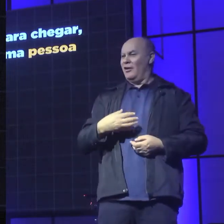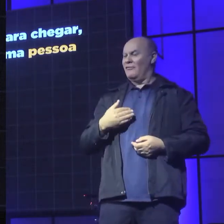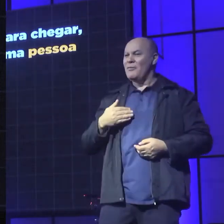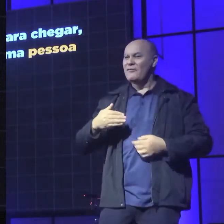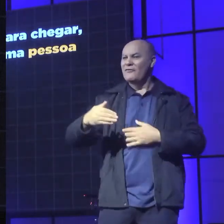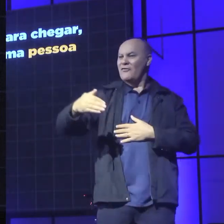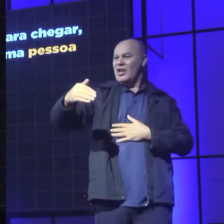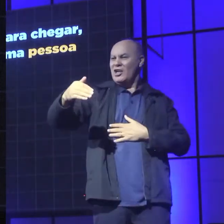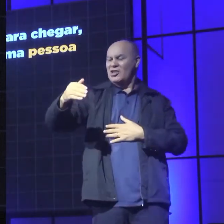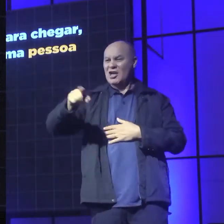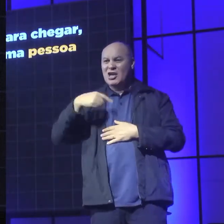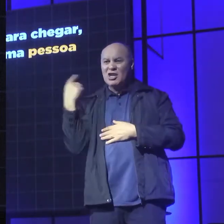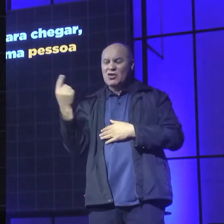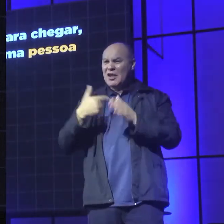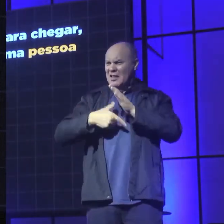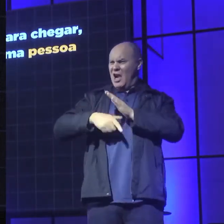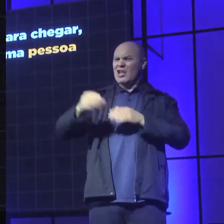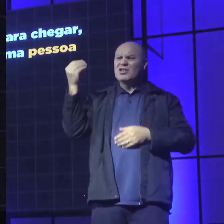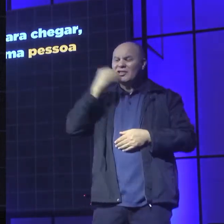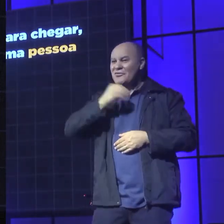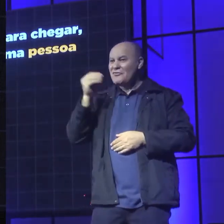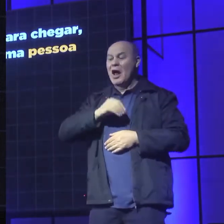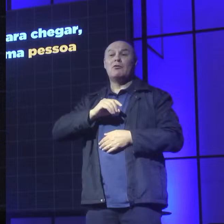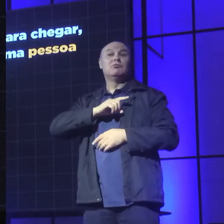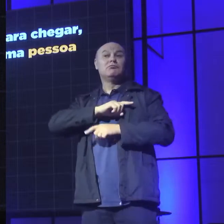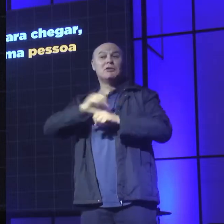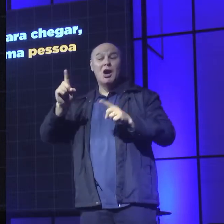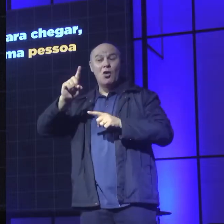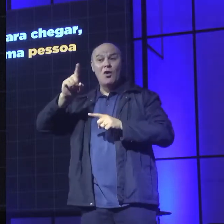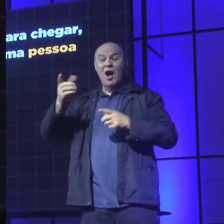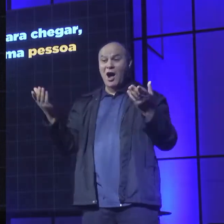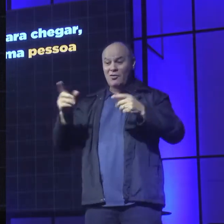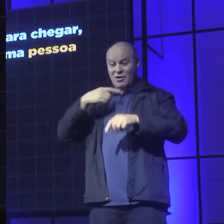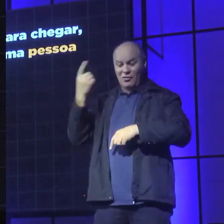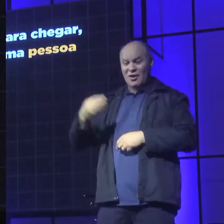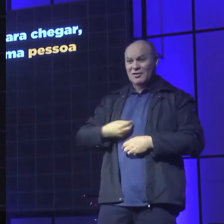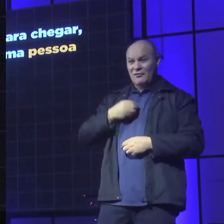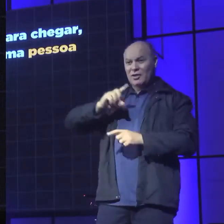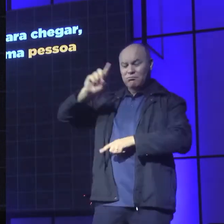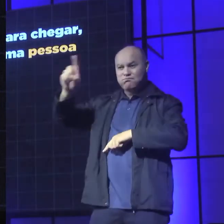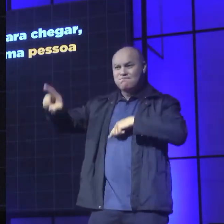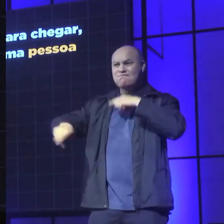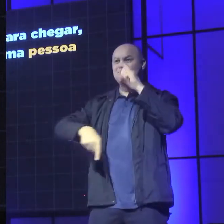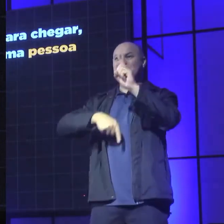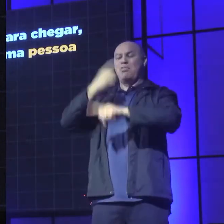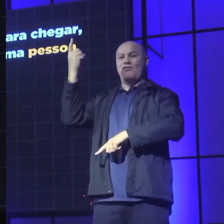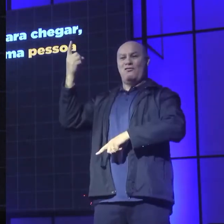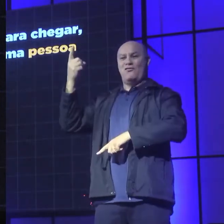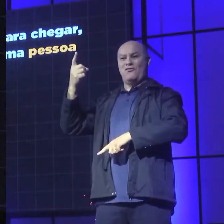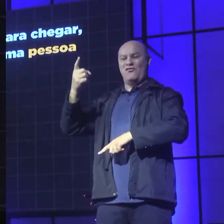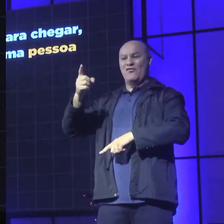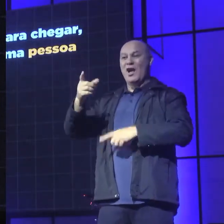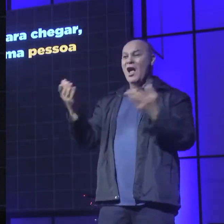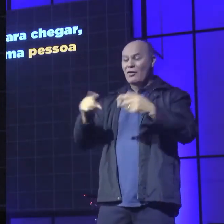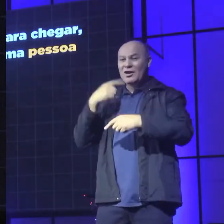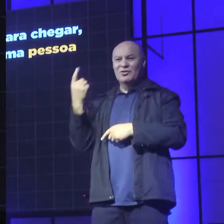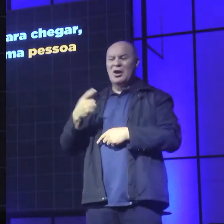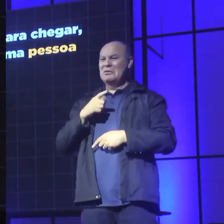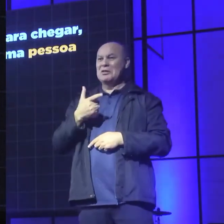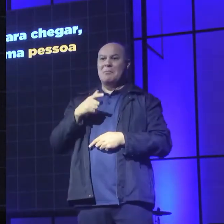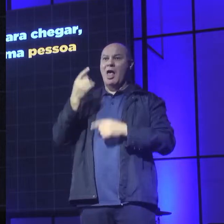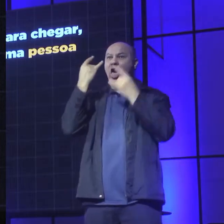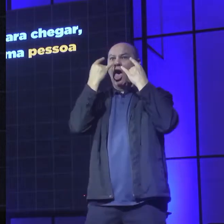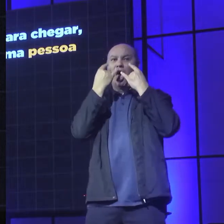não somos mais um arrogante metido a besta, não somos mais autossuficientes, mas somos amados por Deus para viver uma